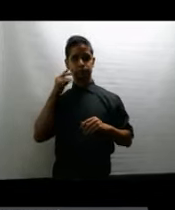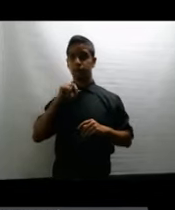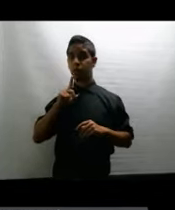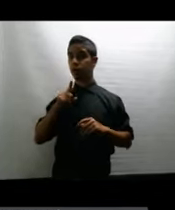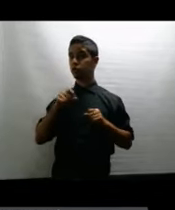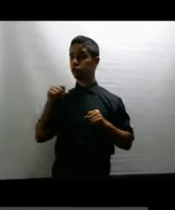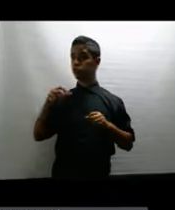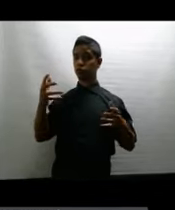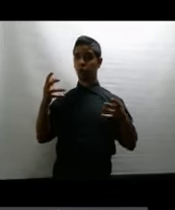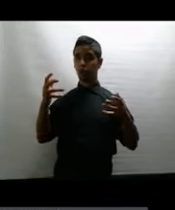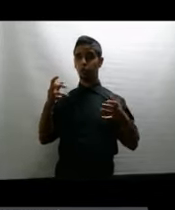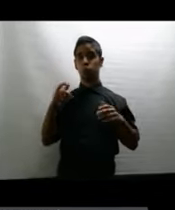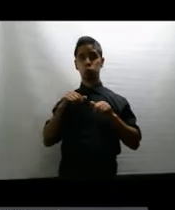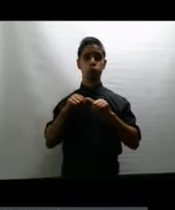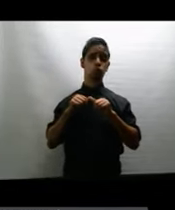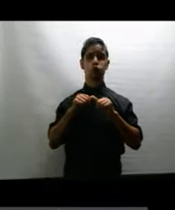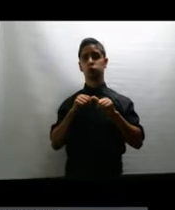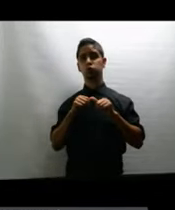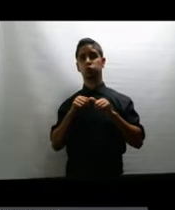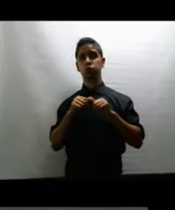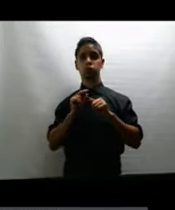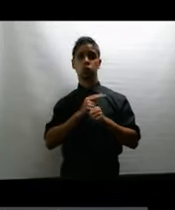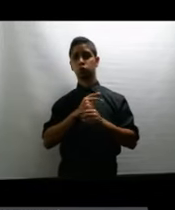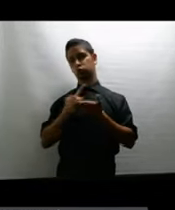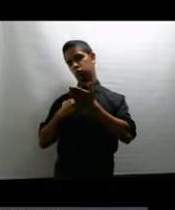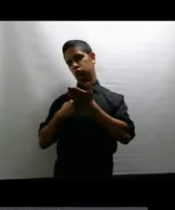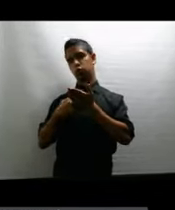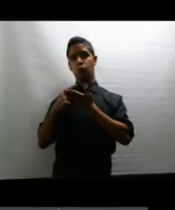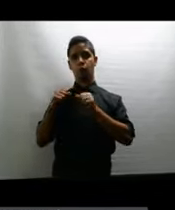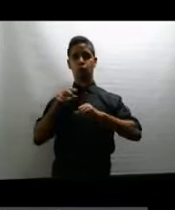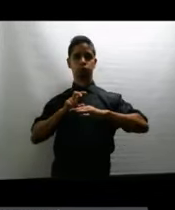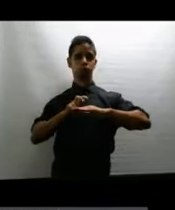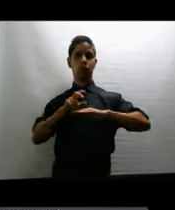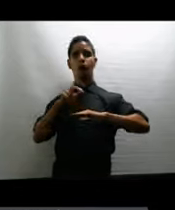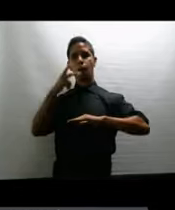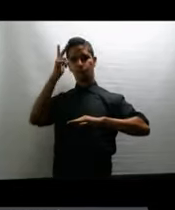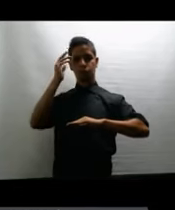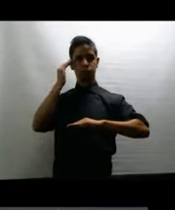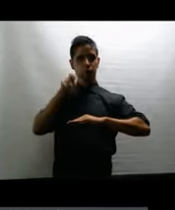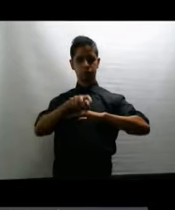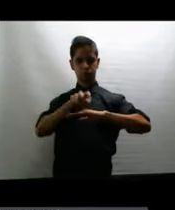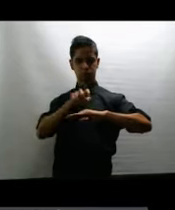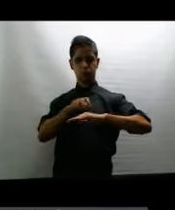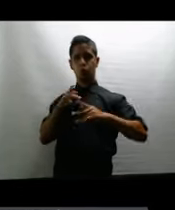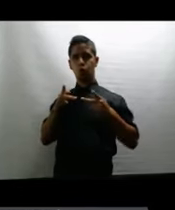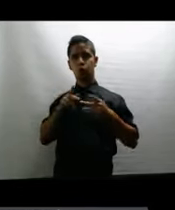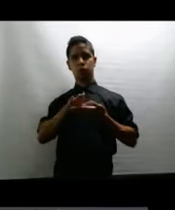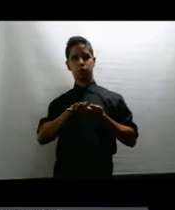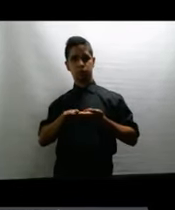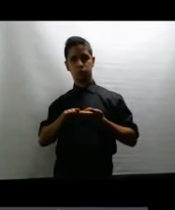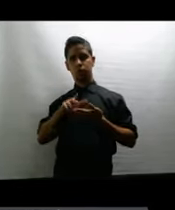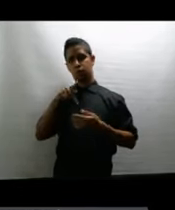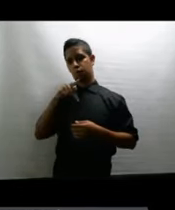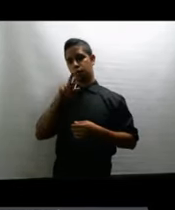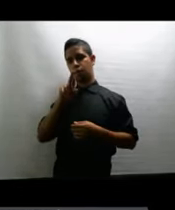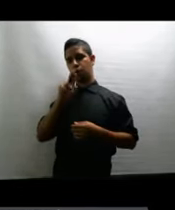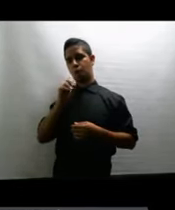pero queremos seguir. Hablamos de ir a Ponce, por ejemplo. Que okay. Hay un sitio bien chévere que es Proscenium. Proscenium,